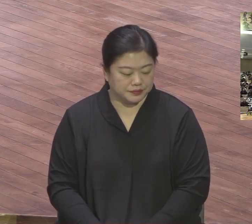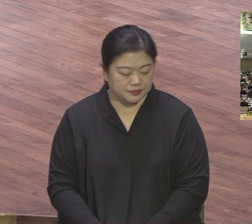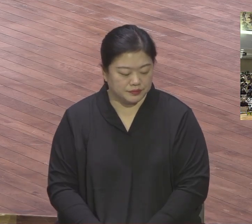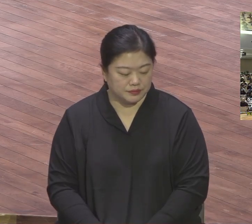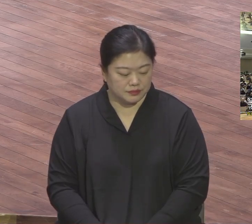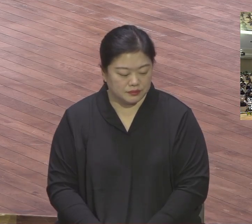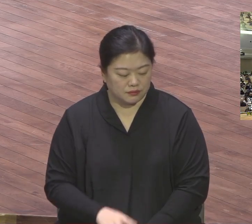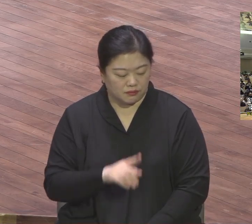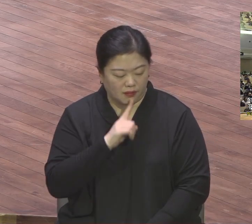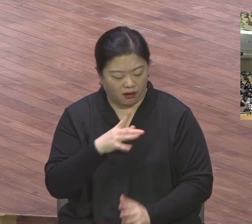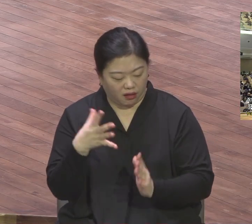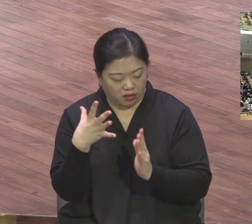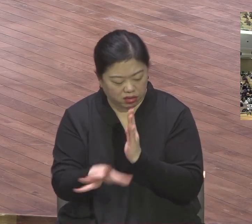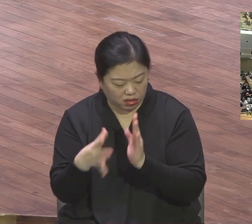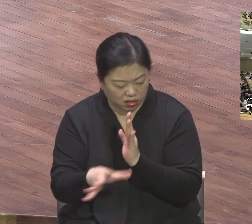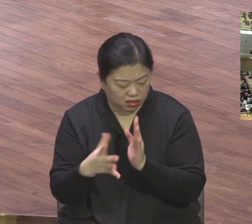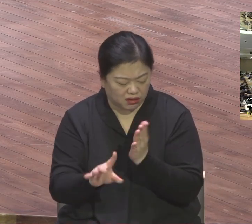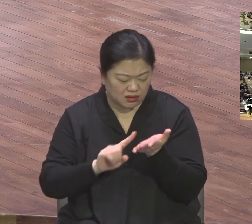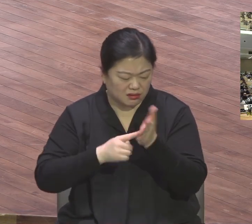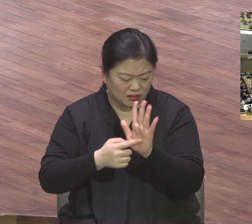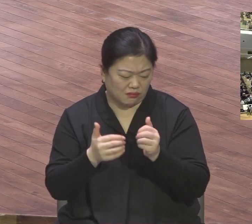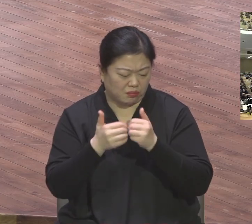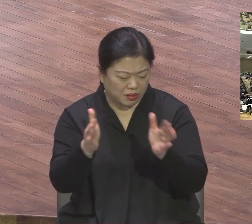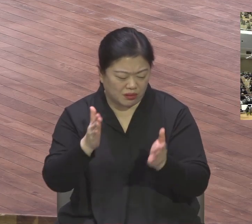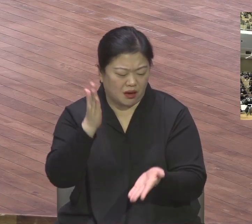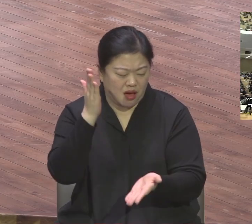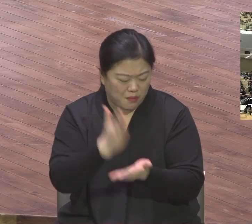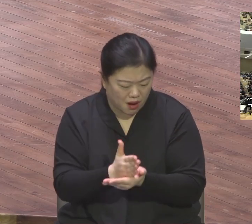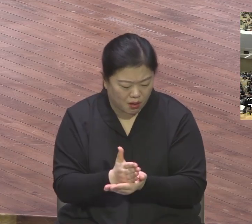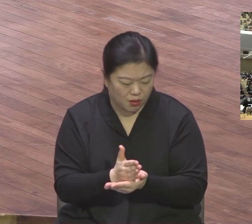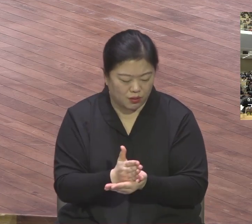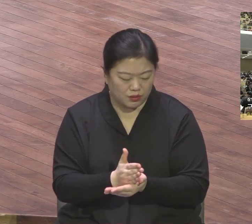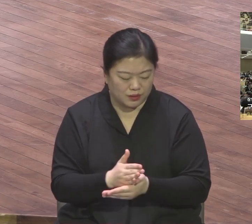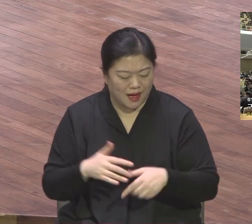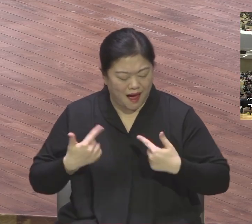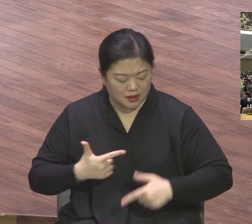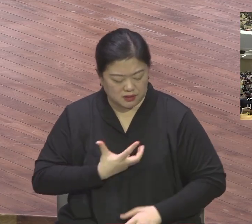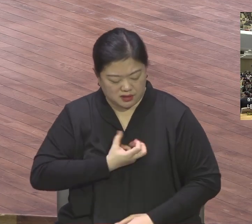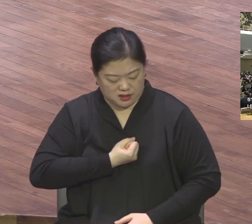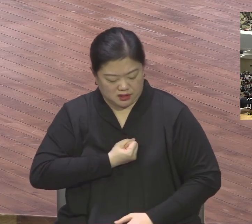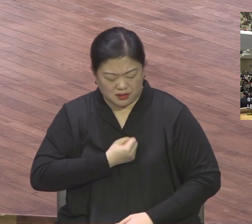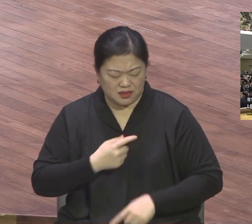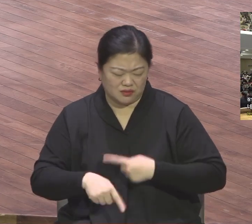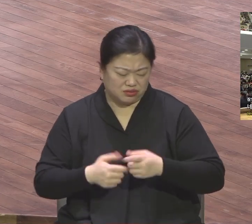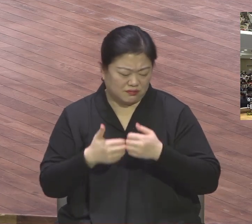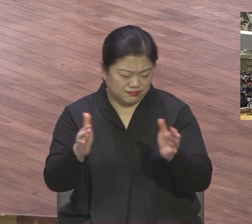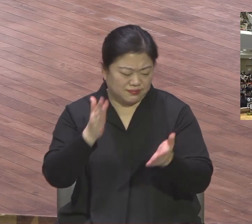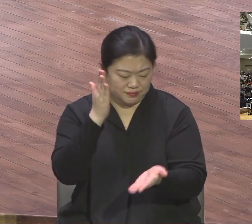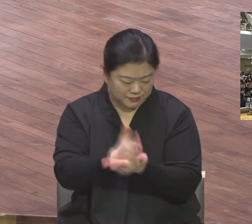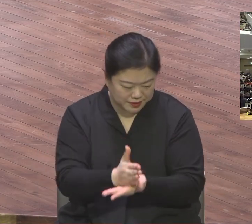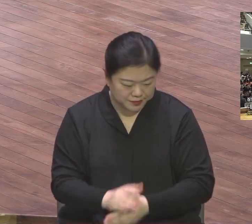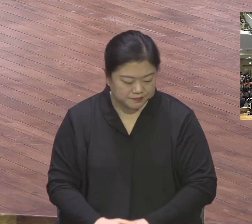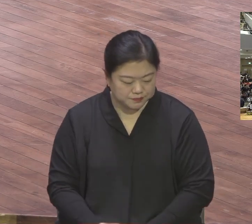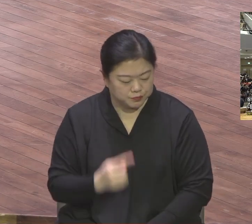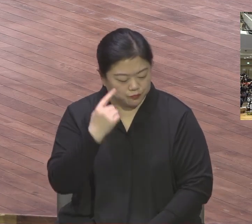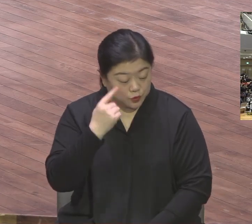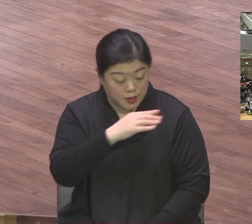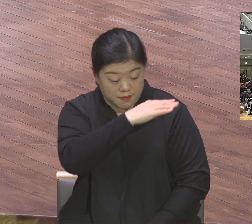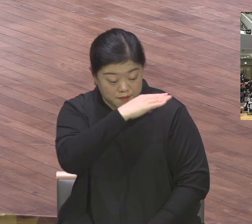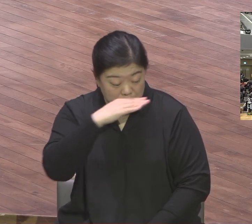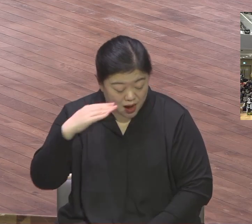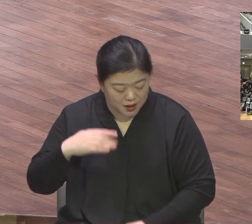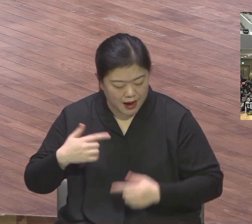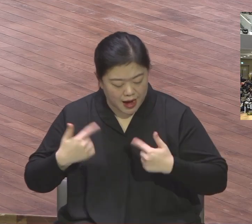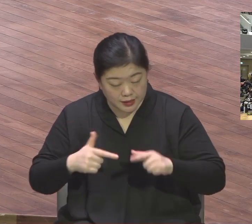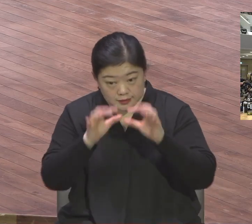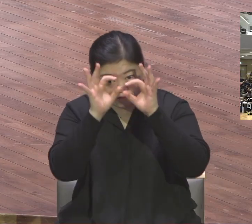구부러진 말을 내 입에서 버리며 삐뚤어진 말을 내 입술에서 멀리하라. 내 눈은 바로 보며 내